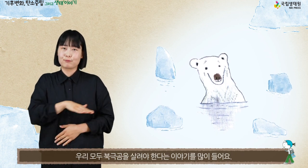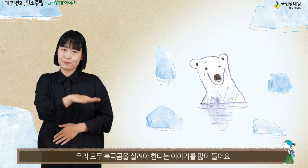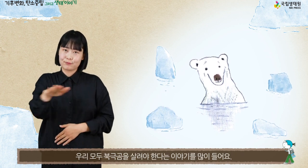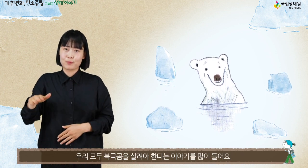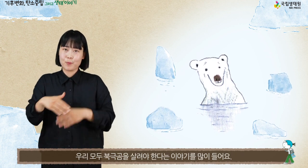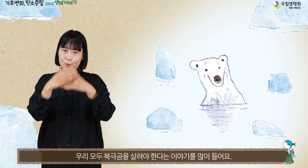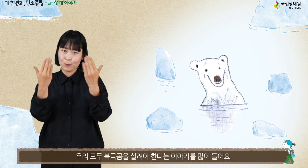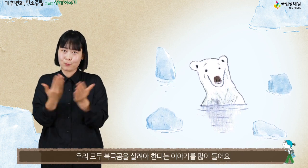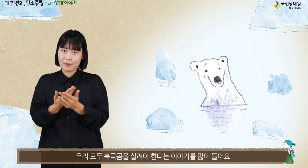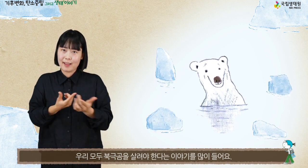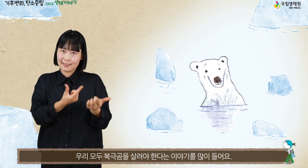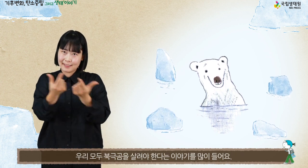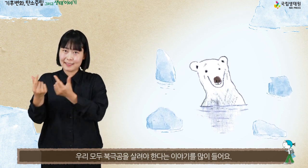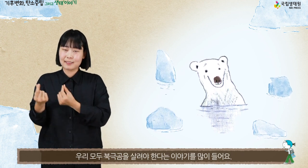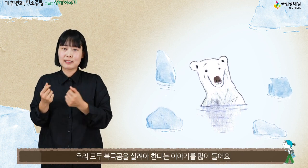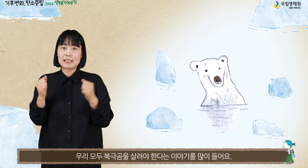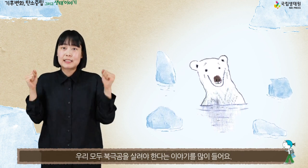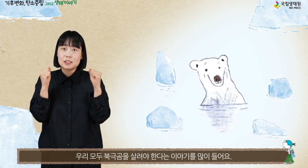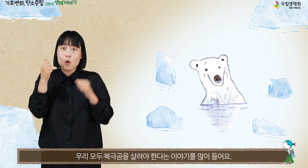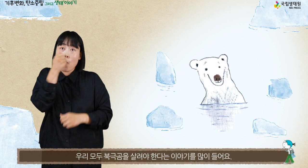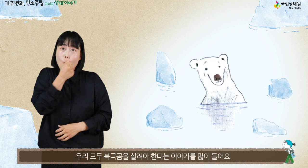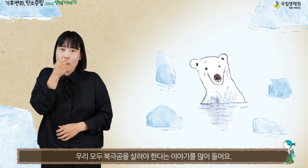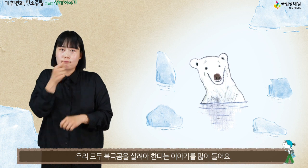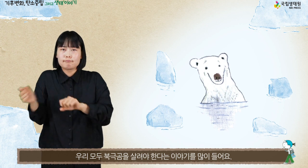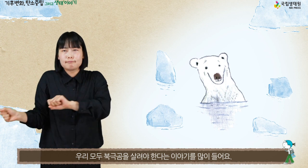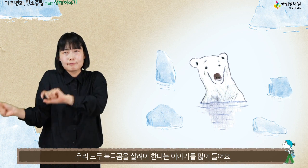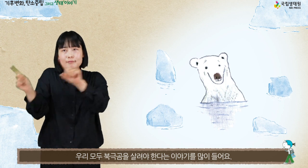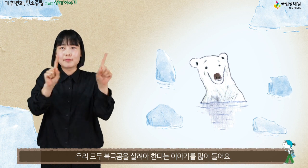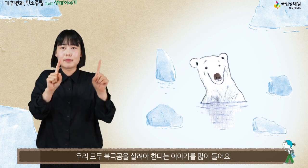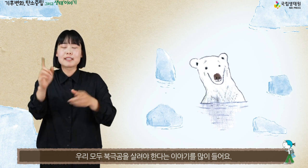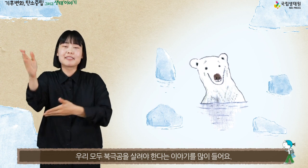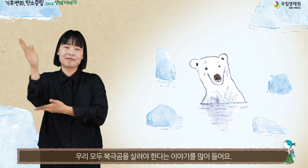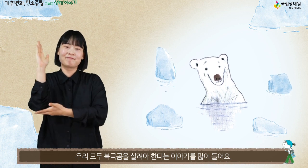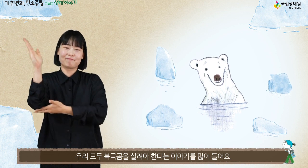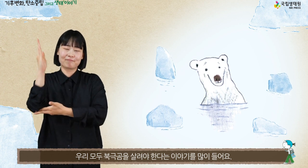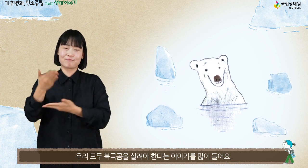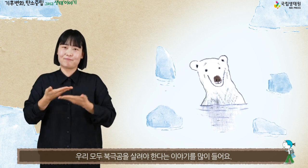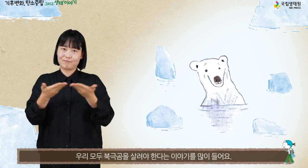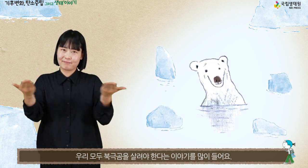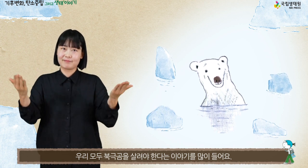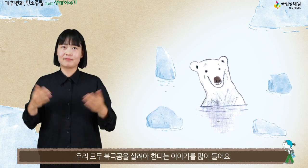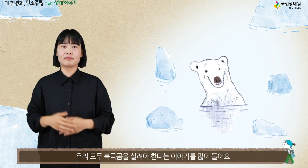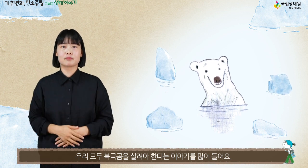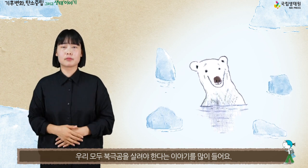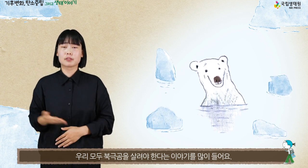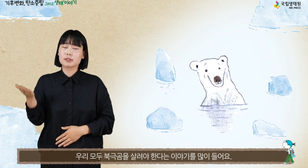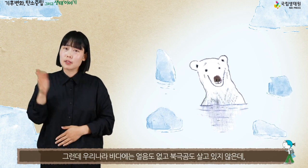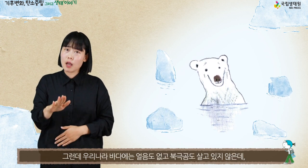우리 모두 북극곰을 살려야 한다는 이야기를 많이 들어요.